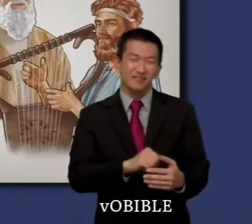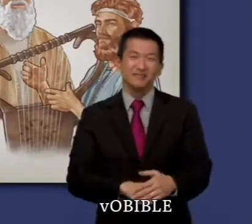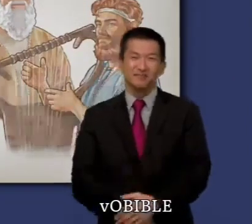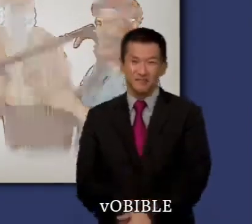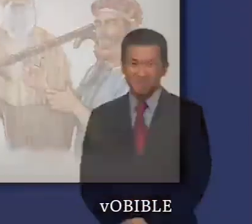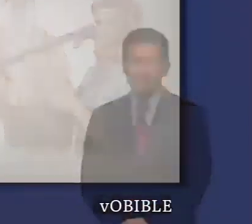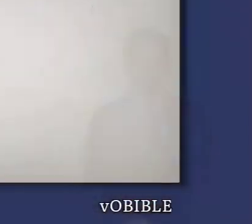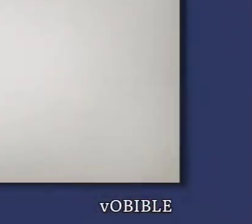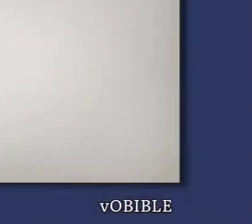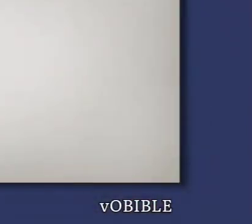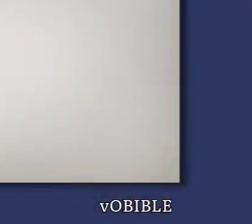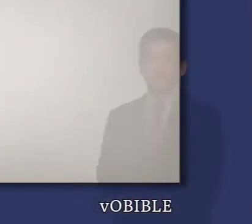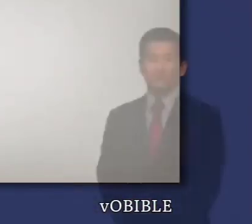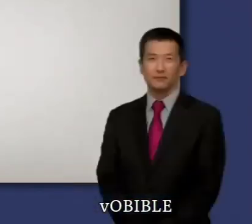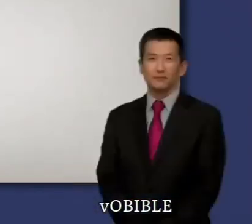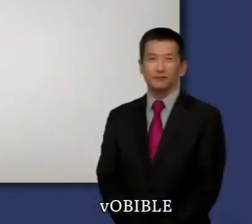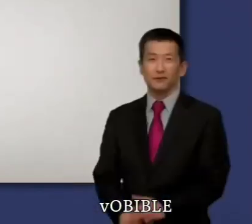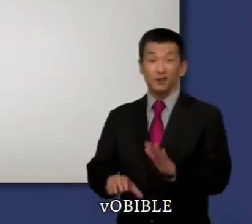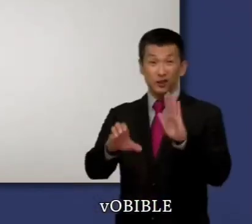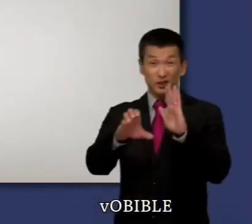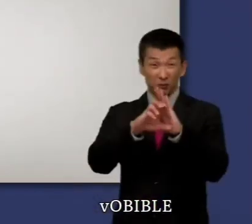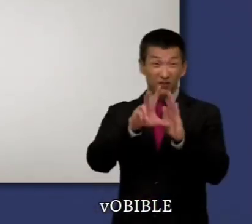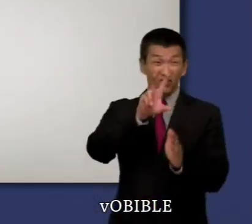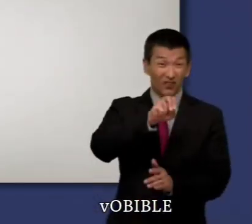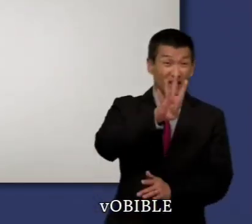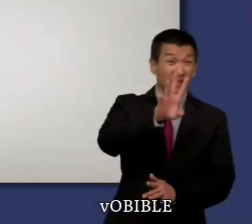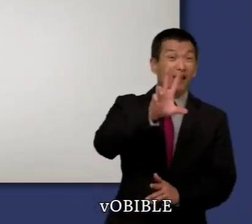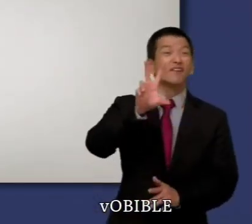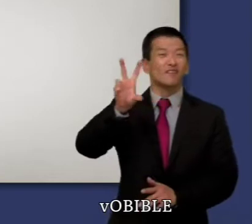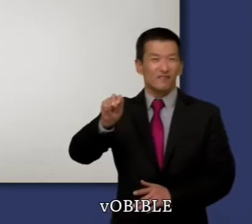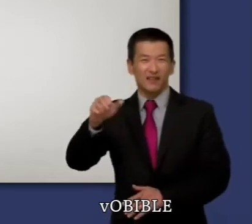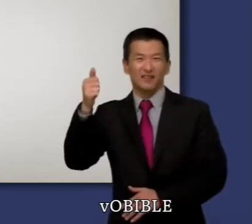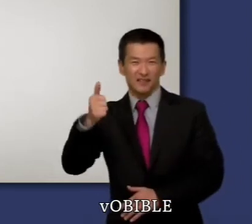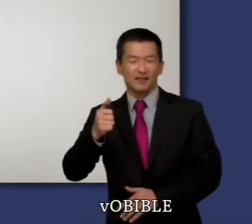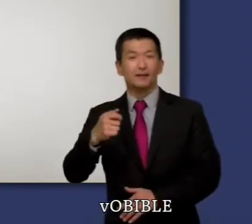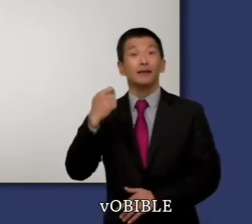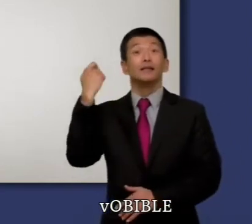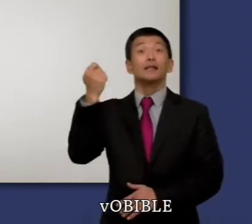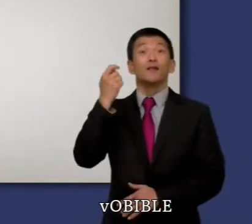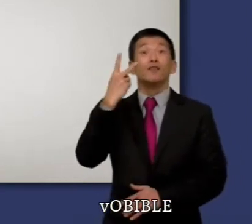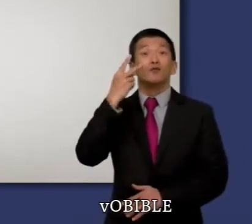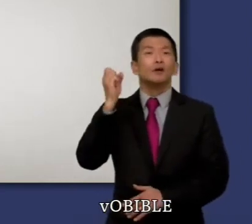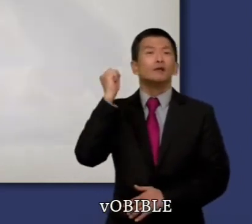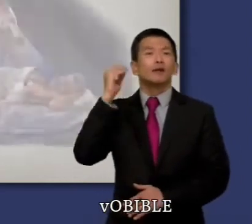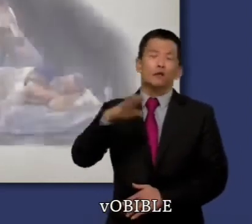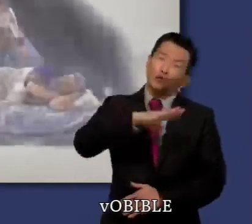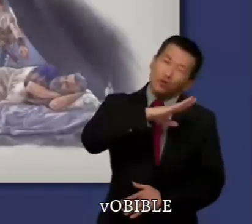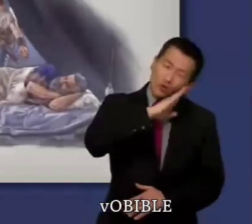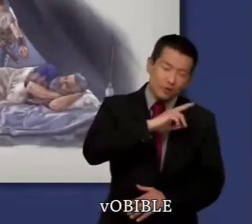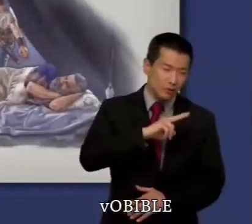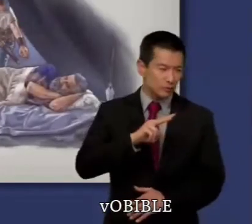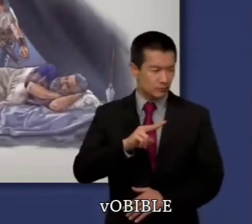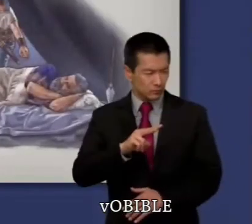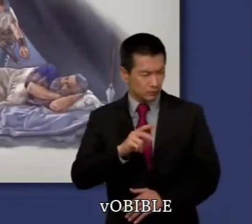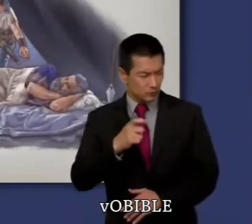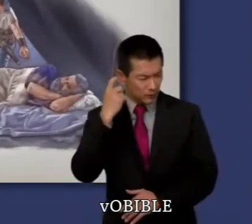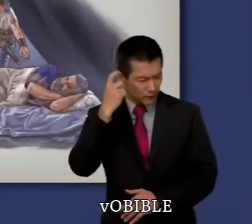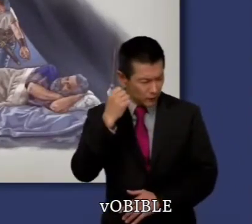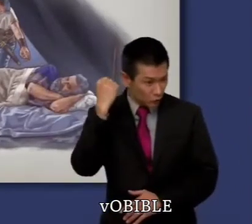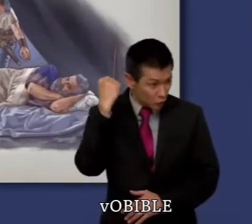lui. Dans le chapitre 19, David s'enfuit pour sauver sa vie. Il restera fugitif jusqu'à la